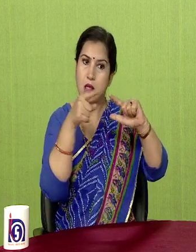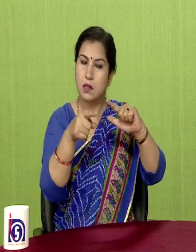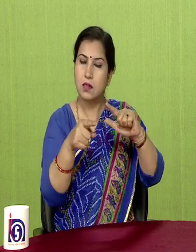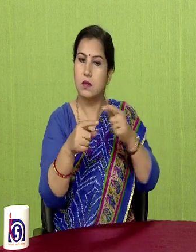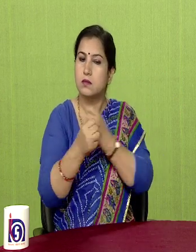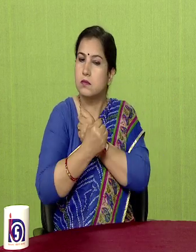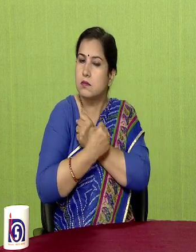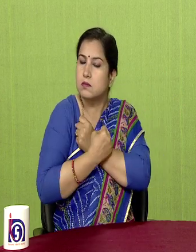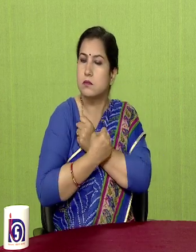भातृप्रेम।